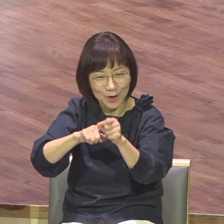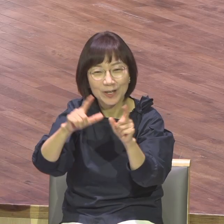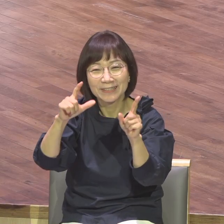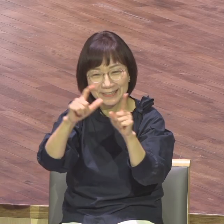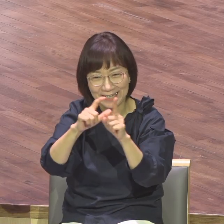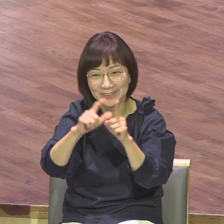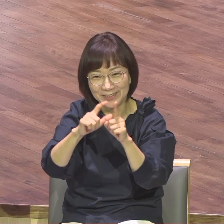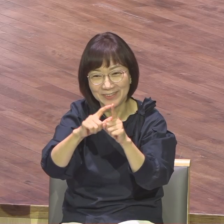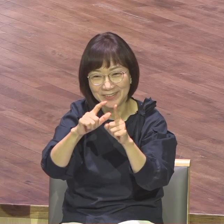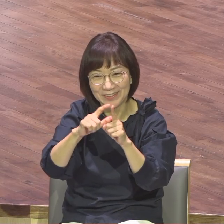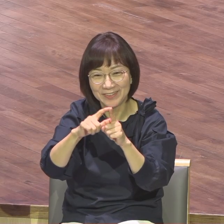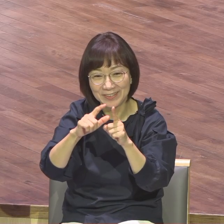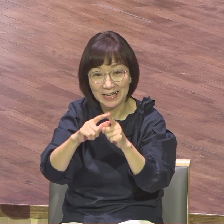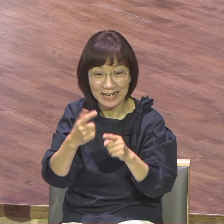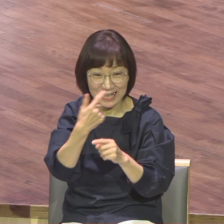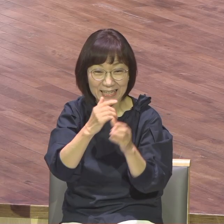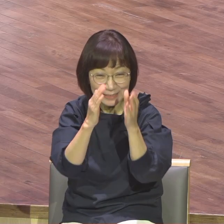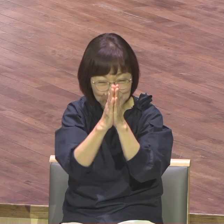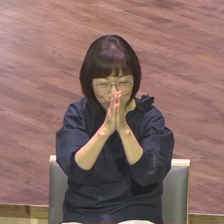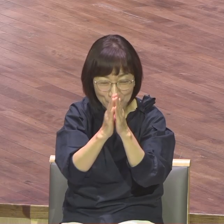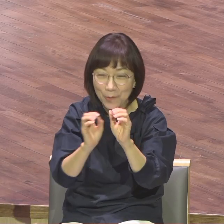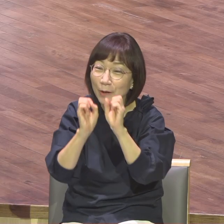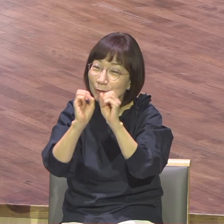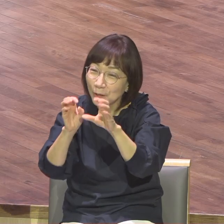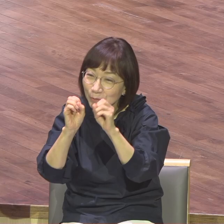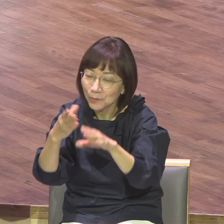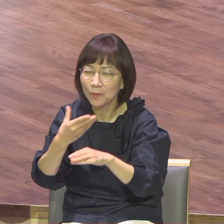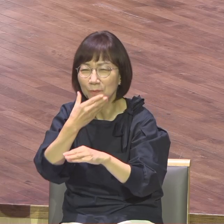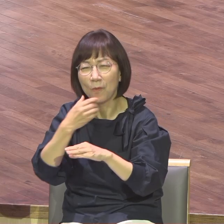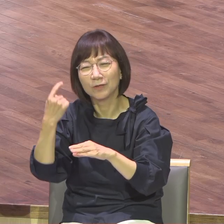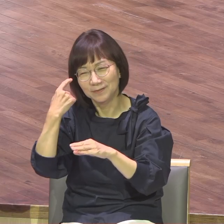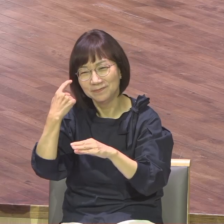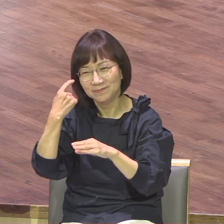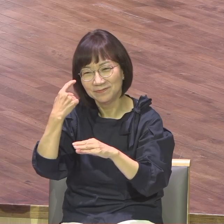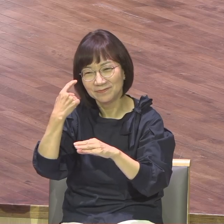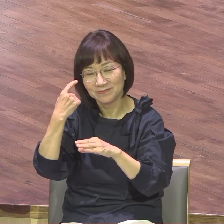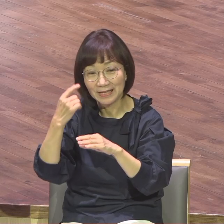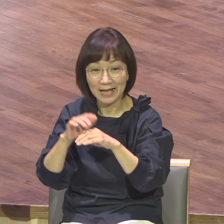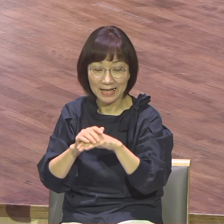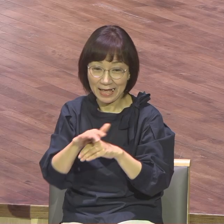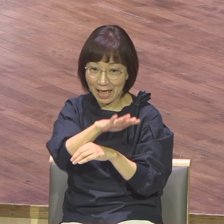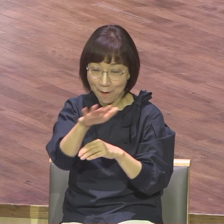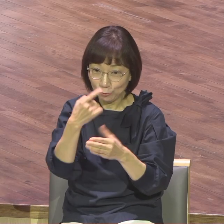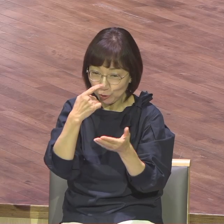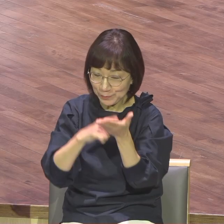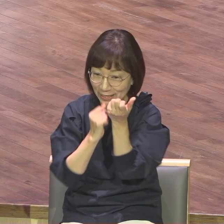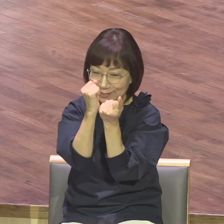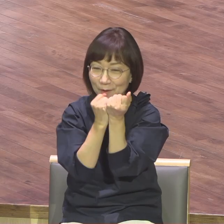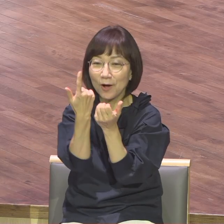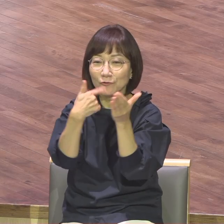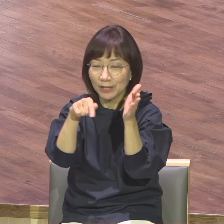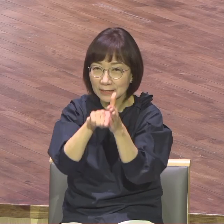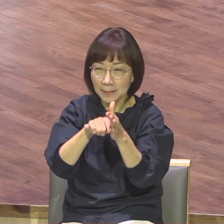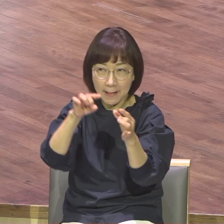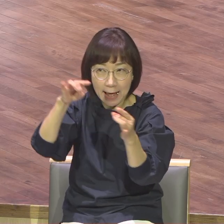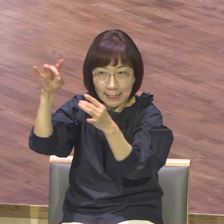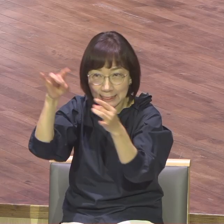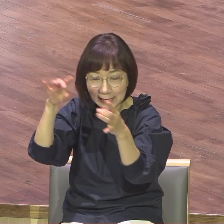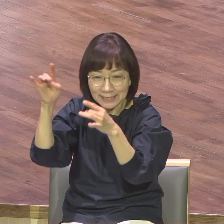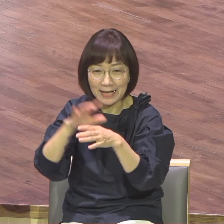기도와 전도 복음을 위해서 하는 말이에요. 알아듣기 쉽도록 그걸 설명하는 거예요 지금.